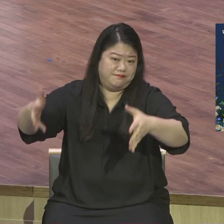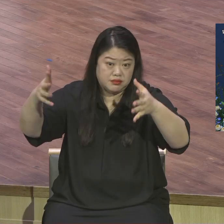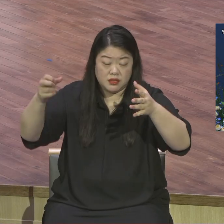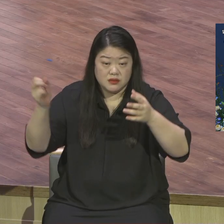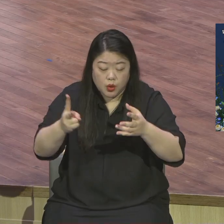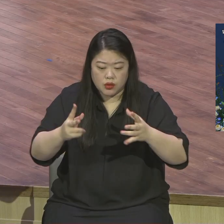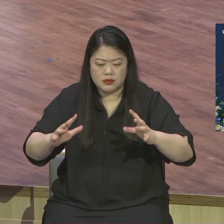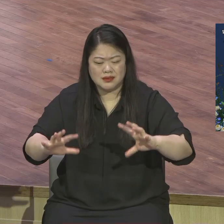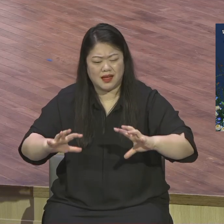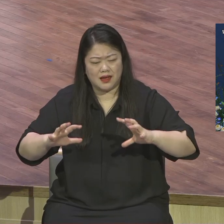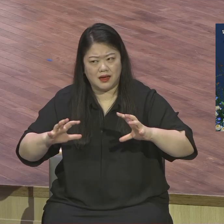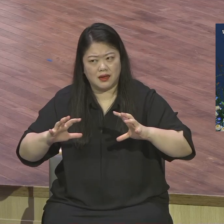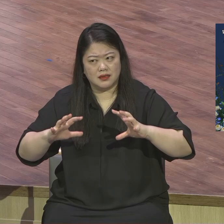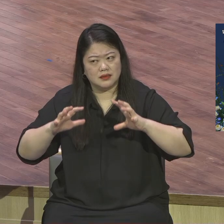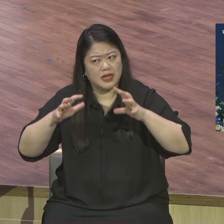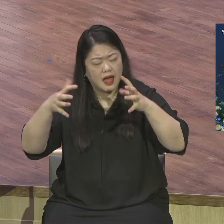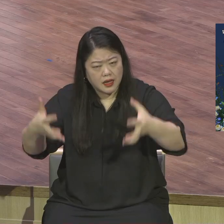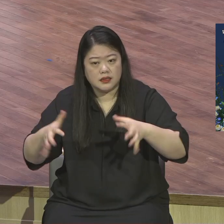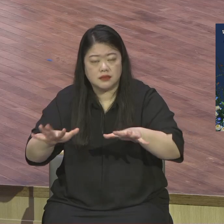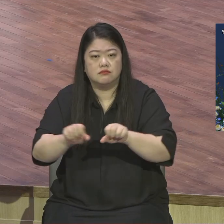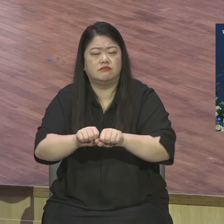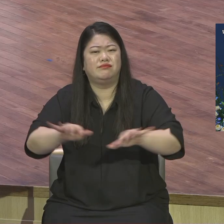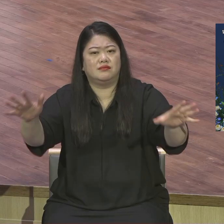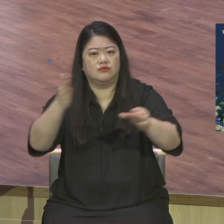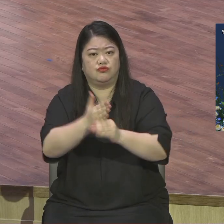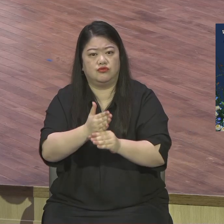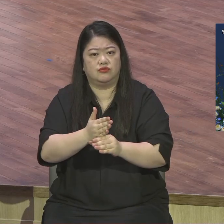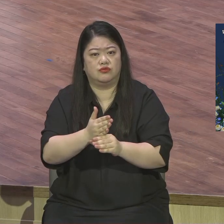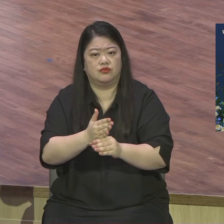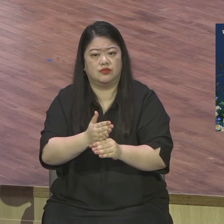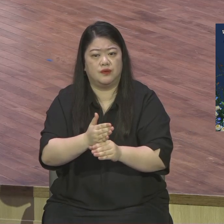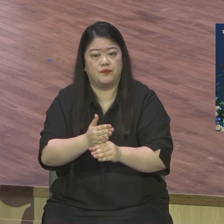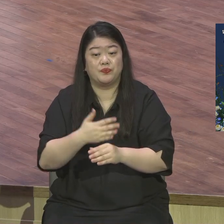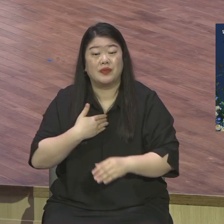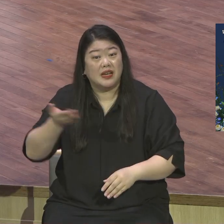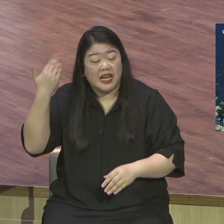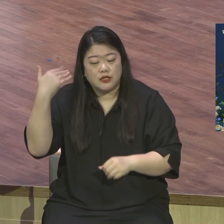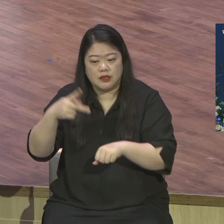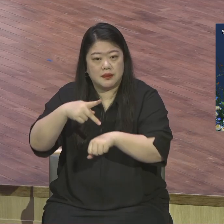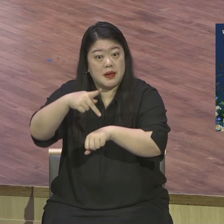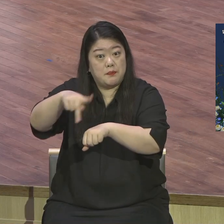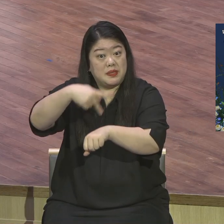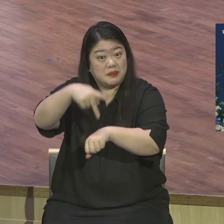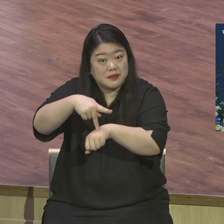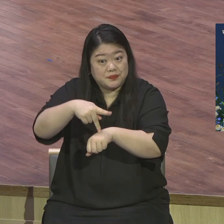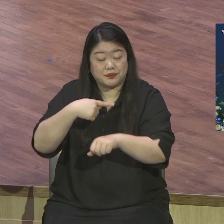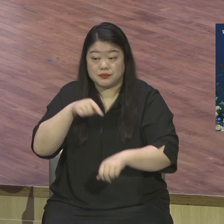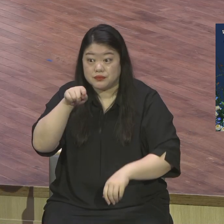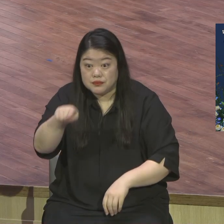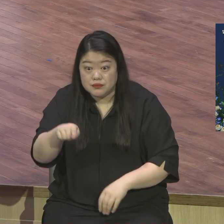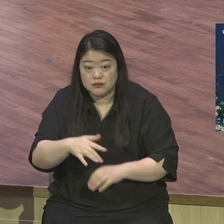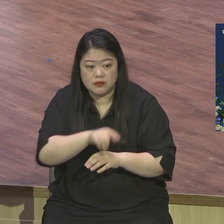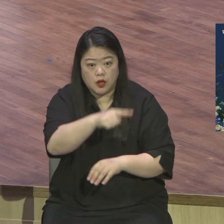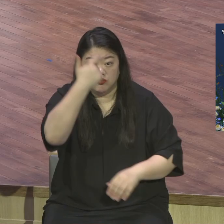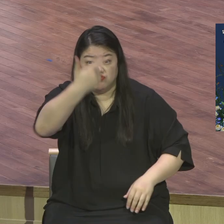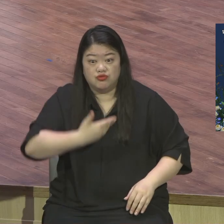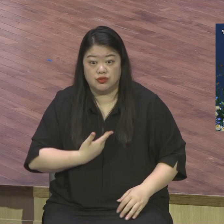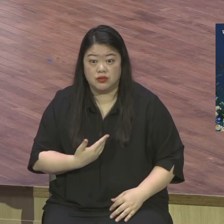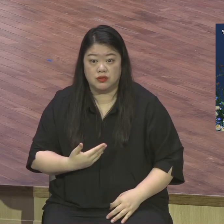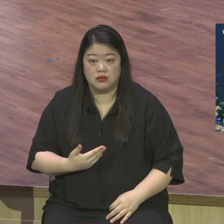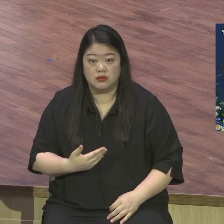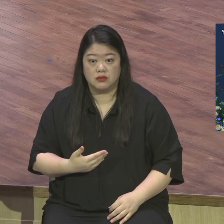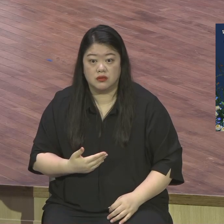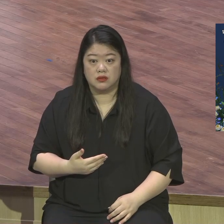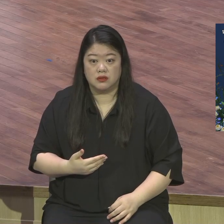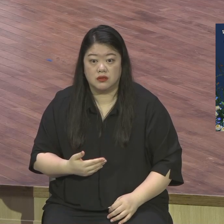전세계로 확산돼요. 필리핀에 갔던 어느 분이 그래요. 어머니 하나님 아십니까 그래요. 깜짝 놀랐고